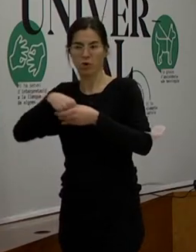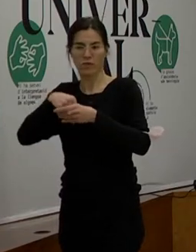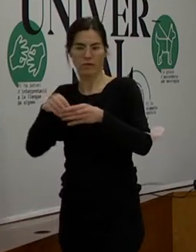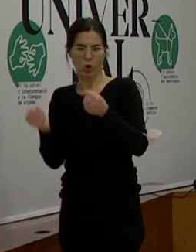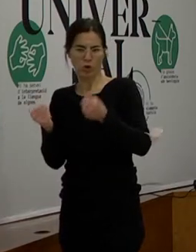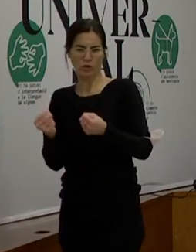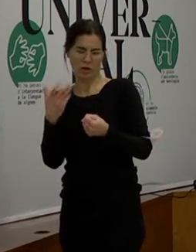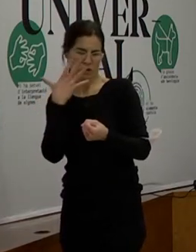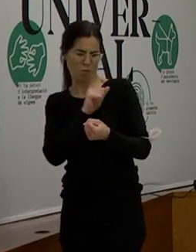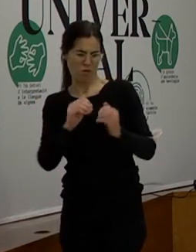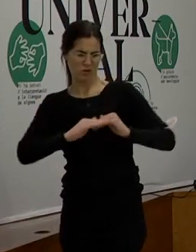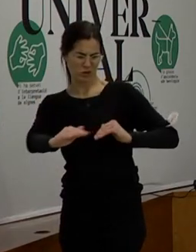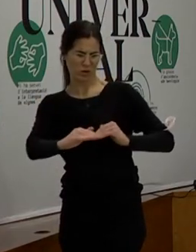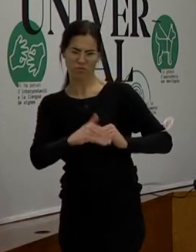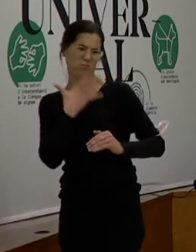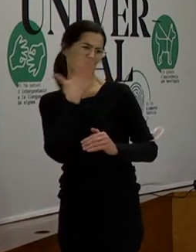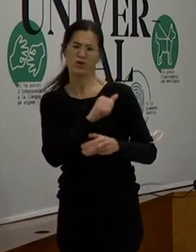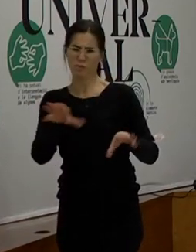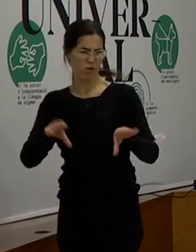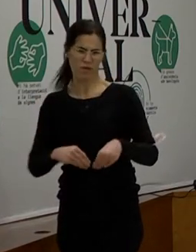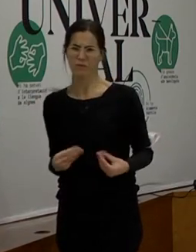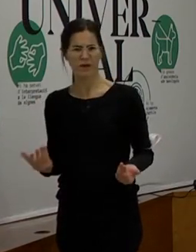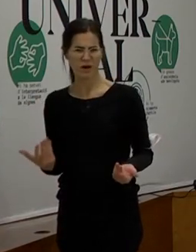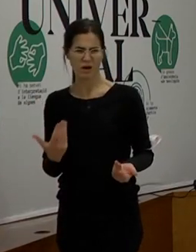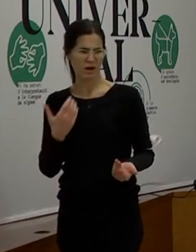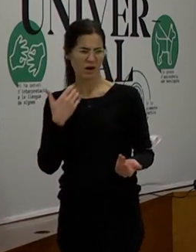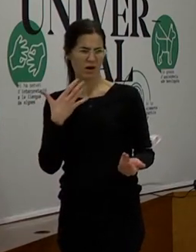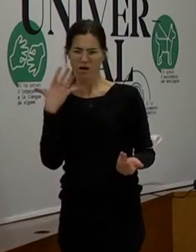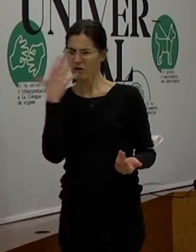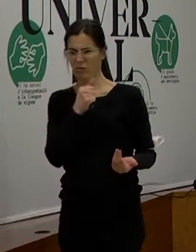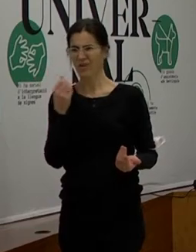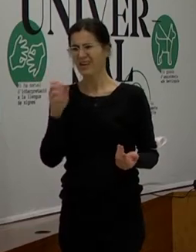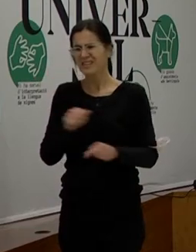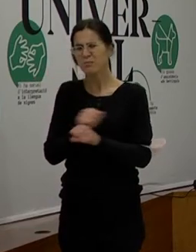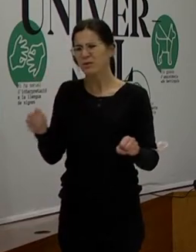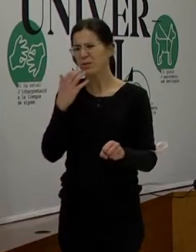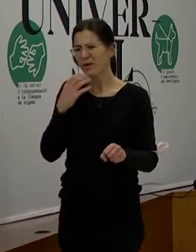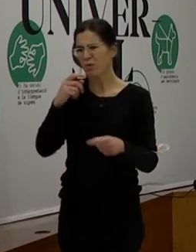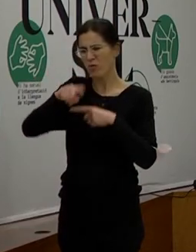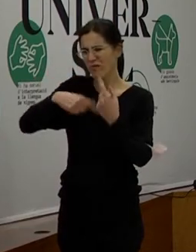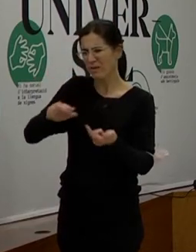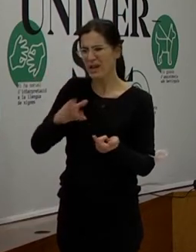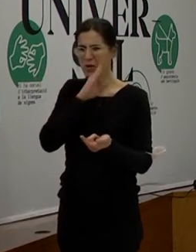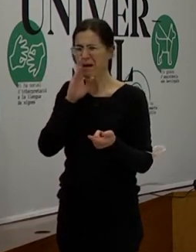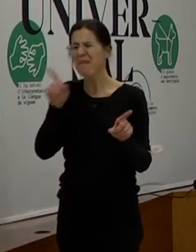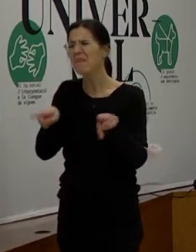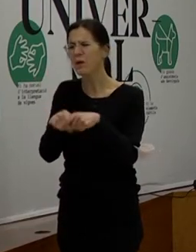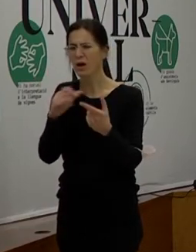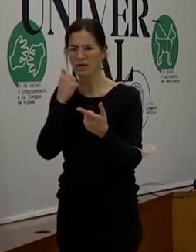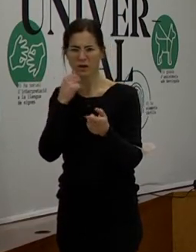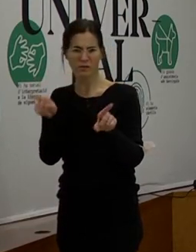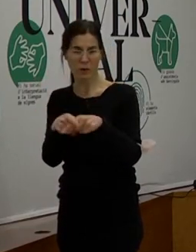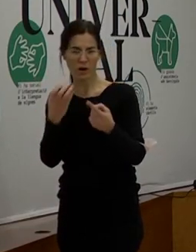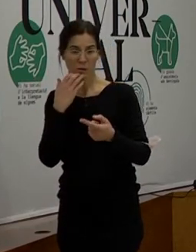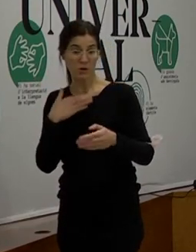no es pot accedir, no, no, no es pot permetre això. Això no es pot permetre. O sigui, és impossible que una mare o que una família o qui sigui o que una persona